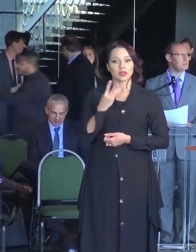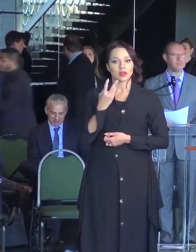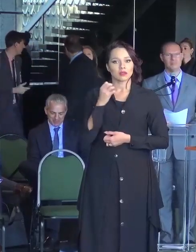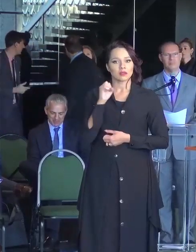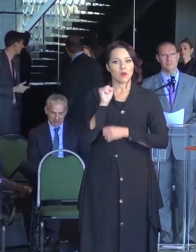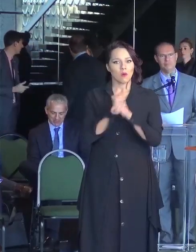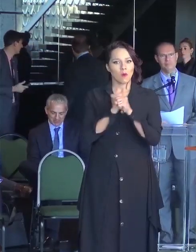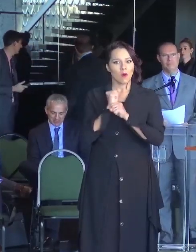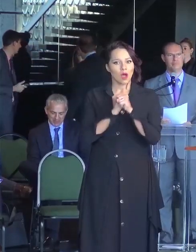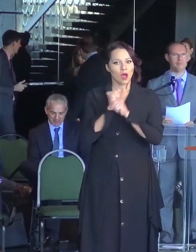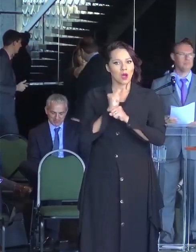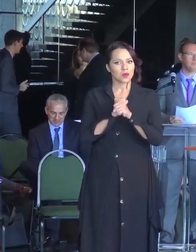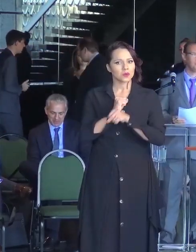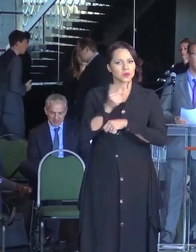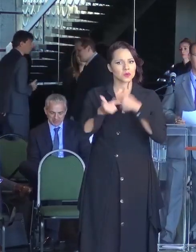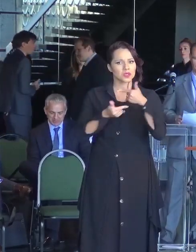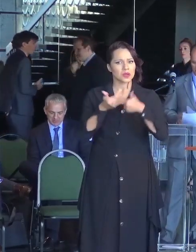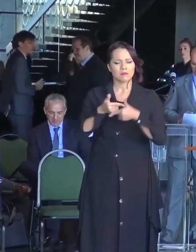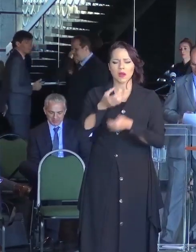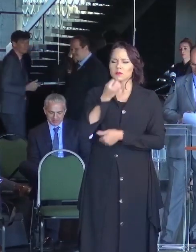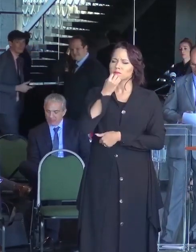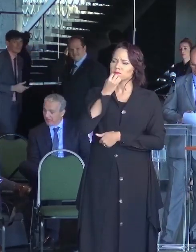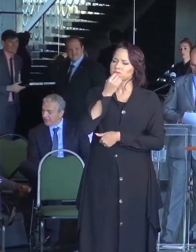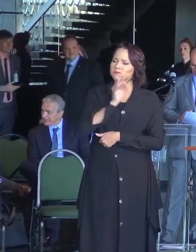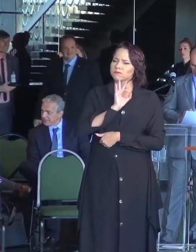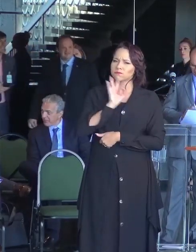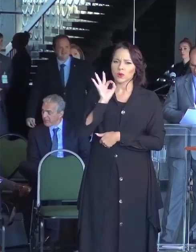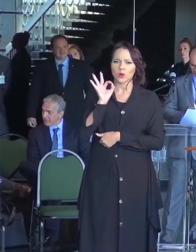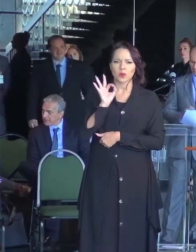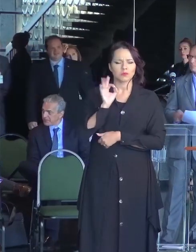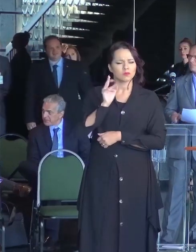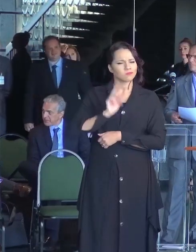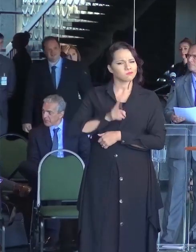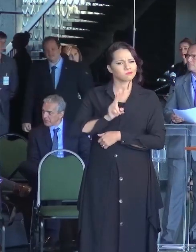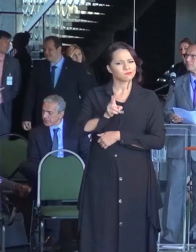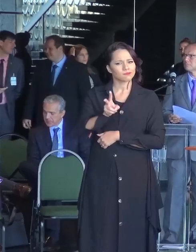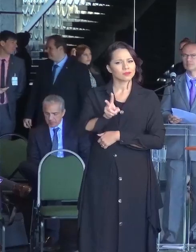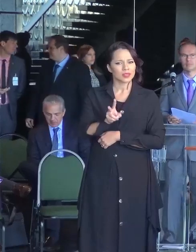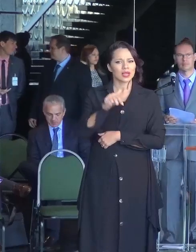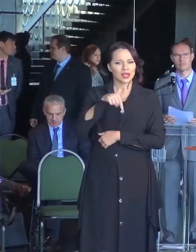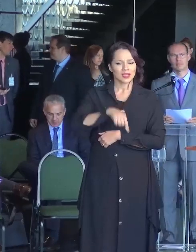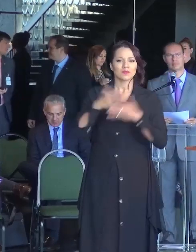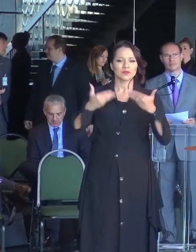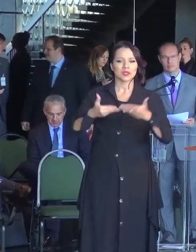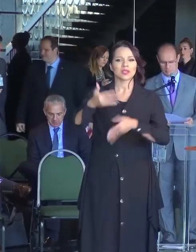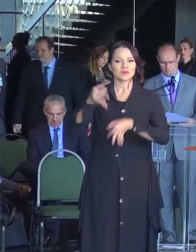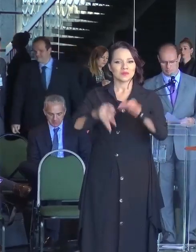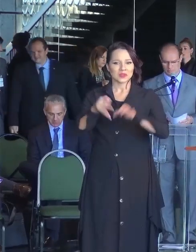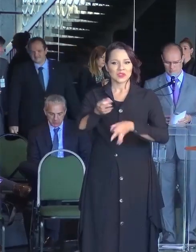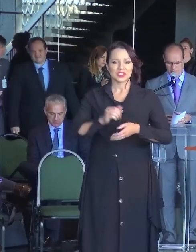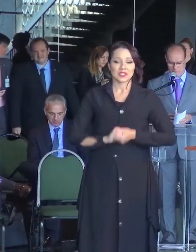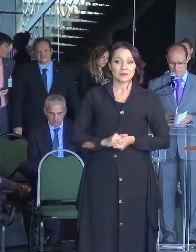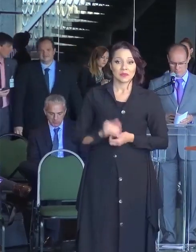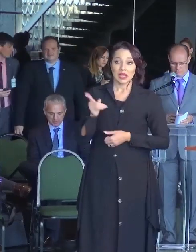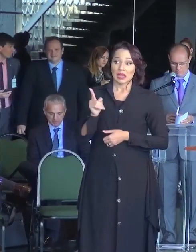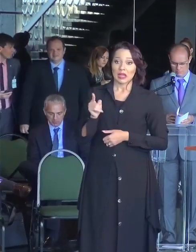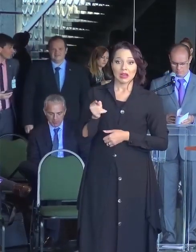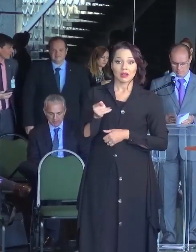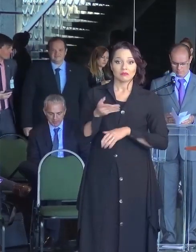38 anos de bons serviços prestados ininterruptamente ao Ministério da Justiça. Ela entrou